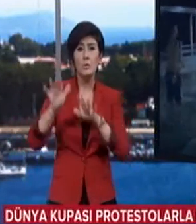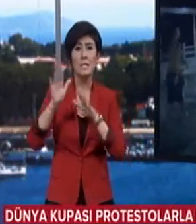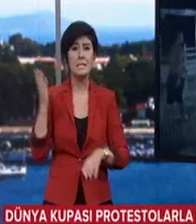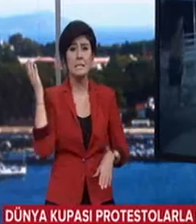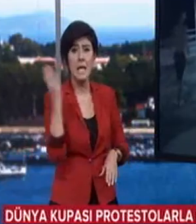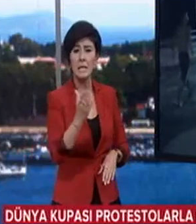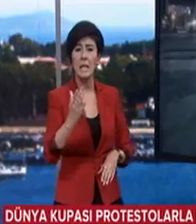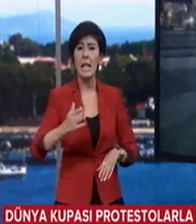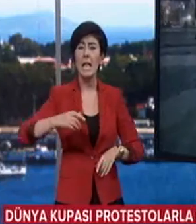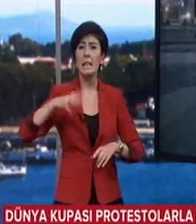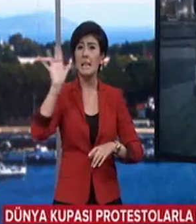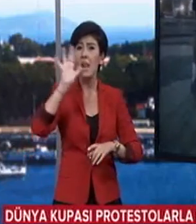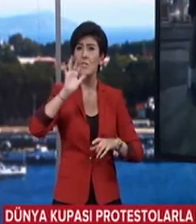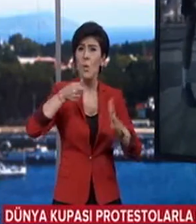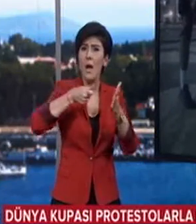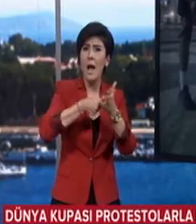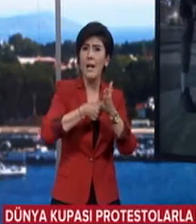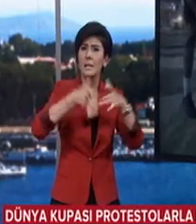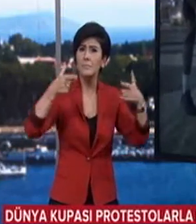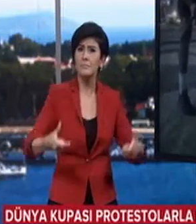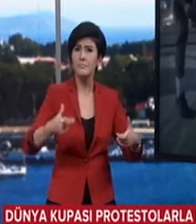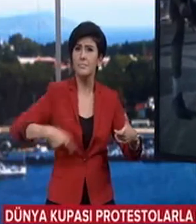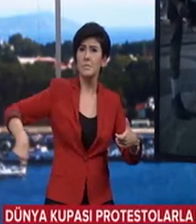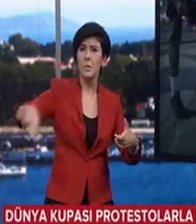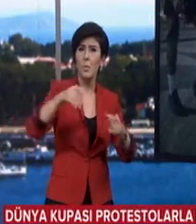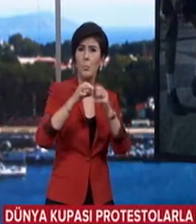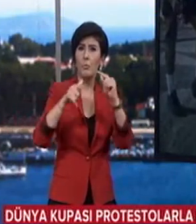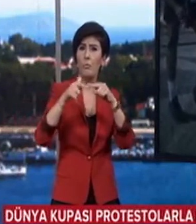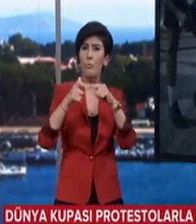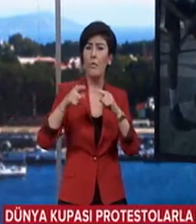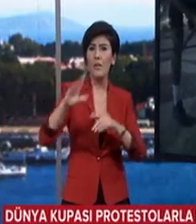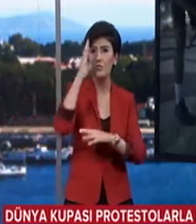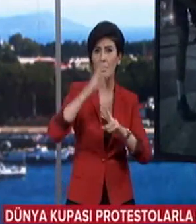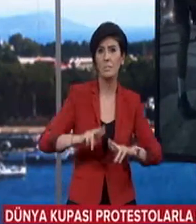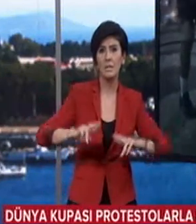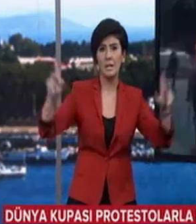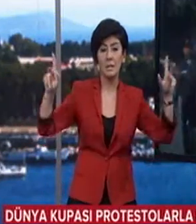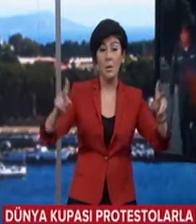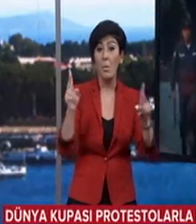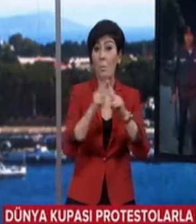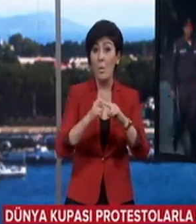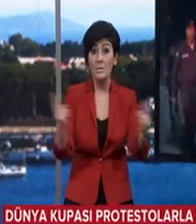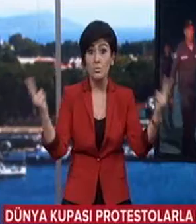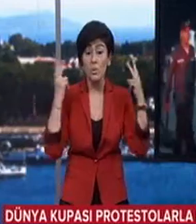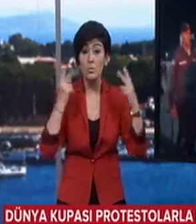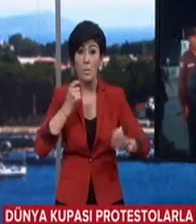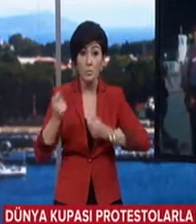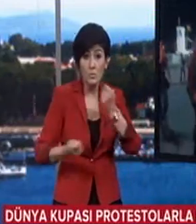Protestocular saldırdıkları televizyon kanalı stüdyosunun ve çevredeki büfelerin camlarını kırdı. Polisin gösterilere müdahalesi